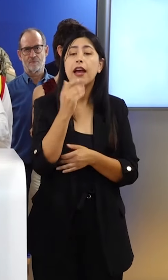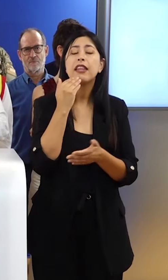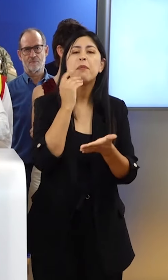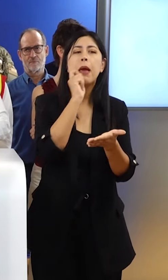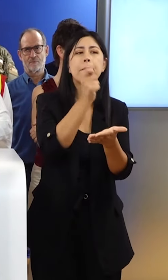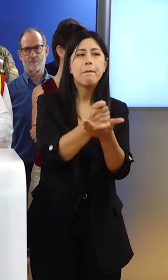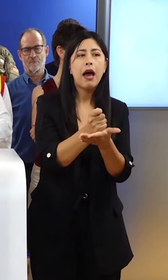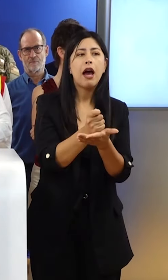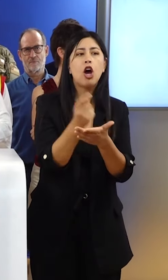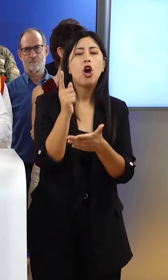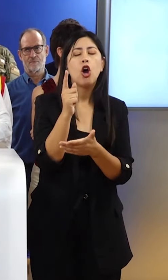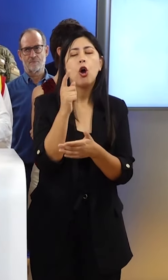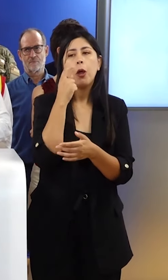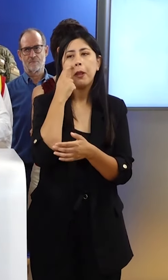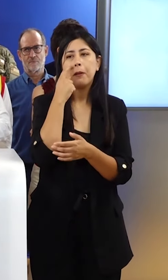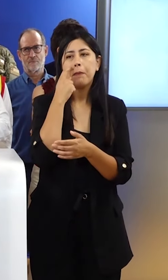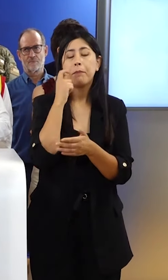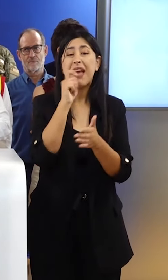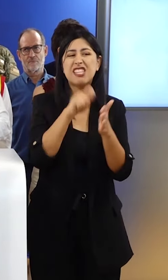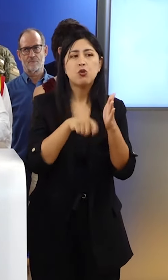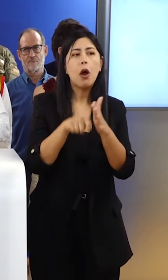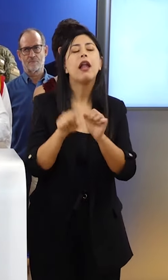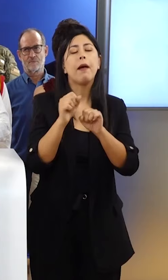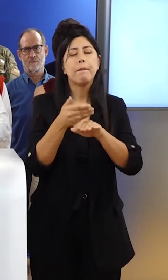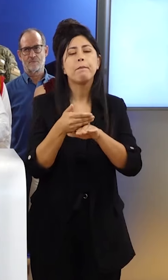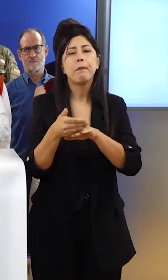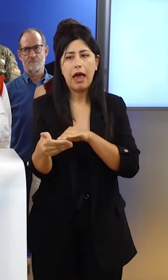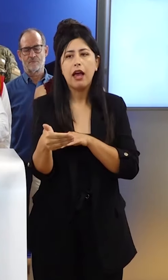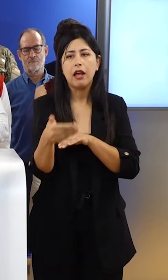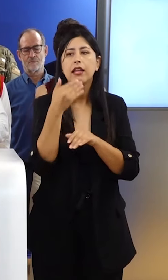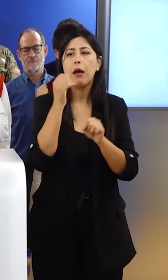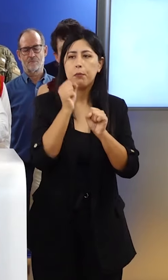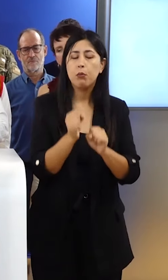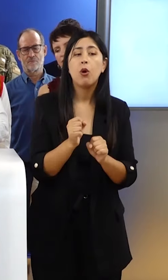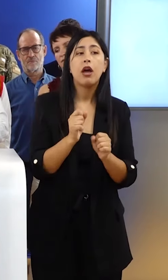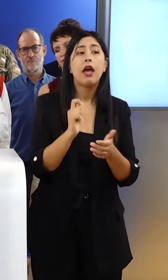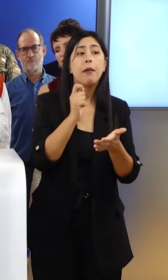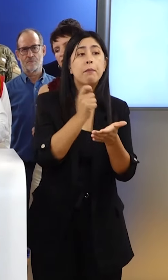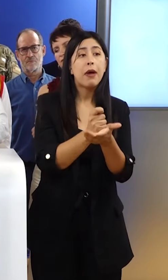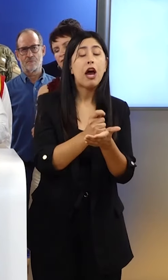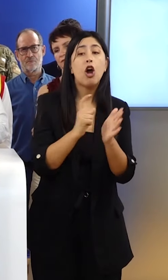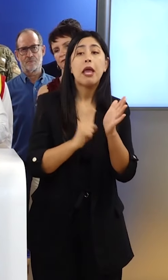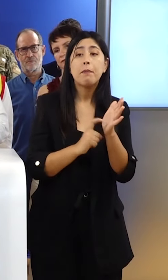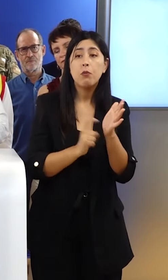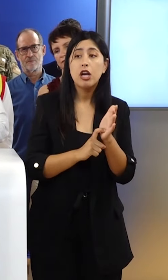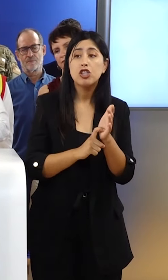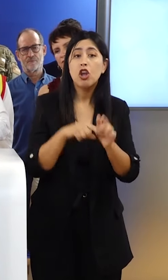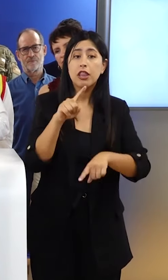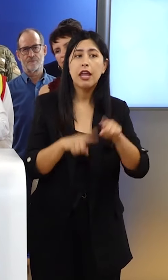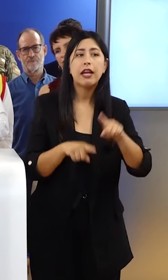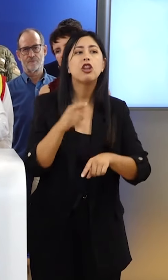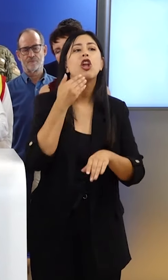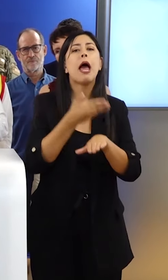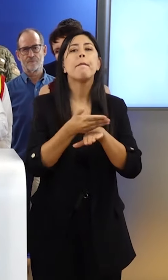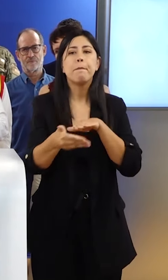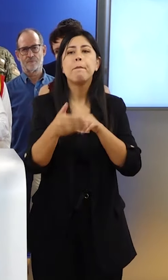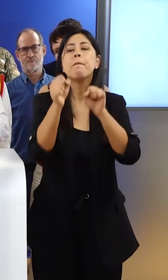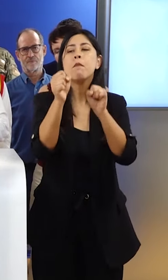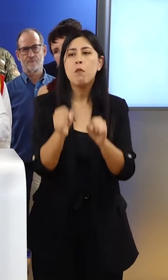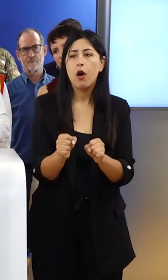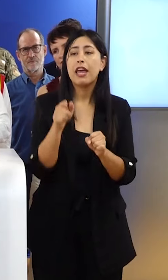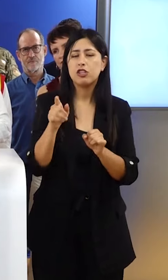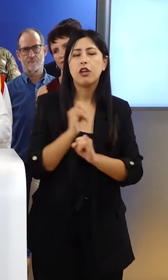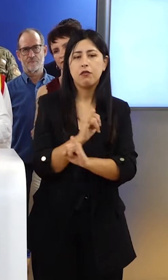pagos provisionales mensuales eh Y postergación de el pago del impuesto territorial todo eso lo van a informar los servicios